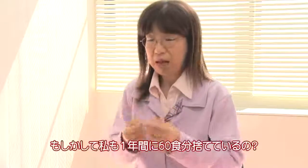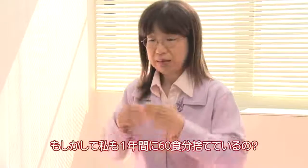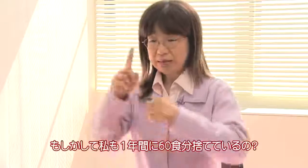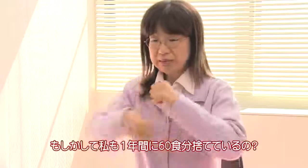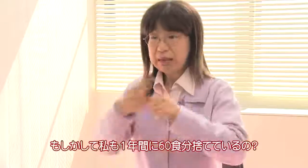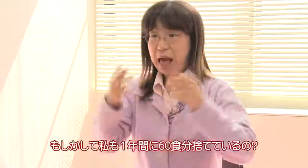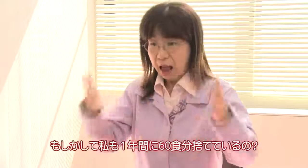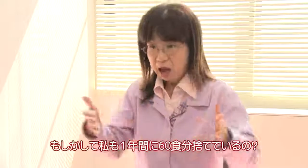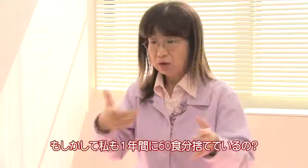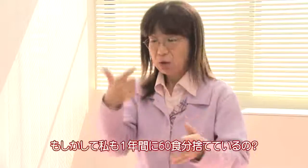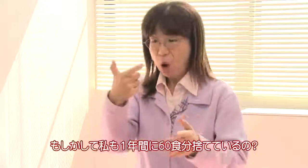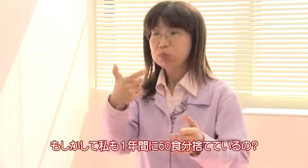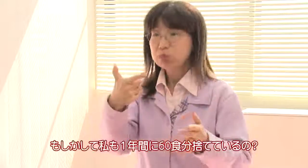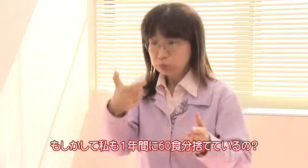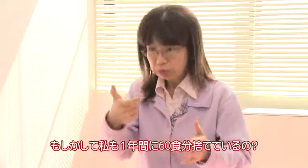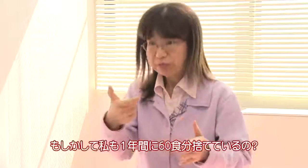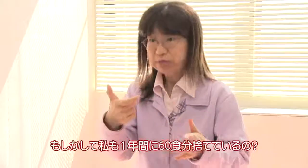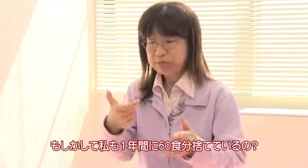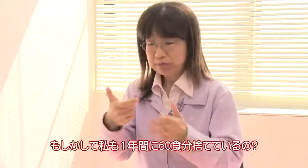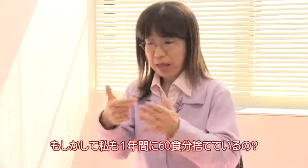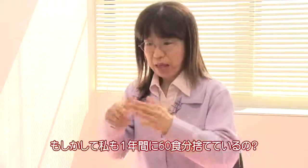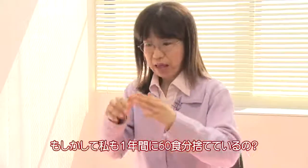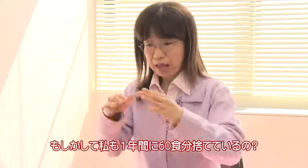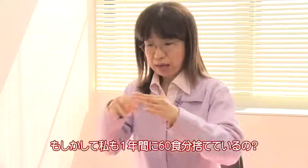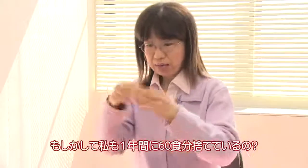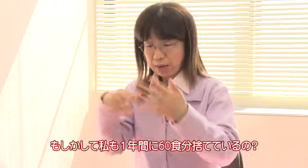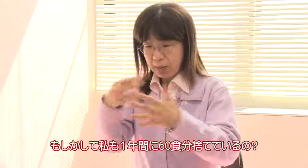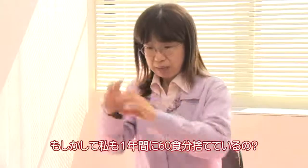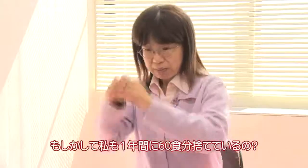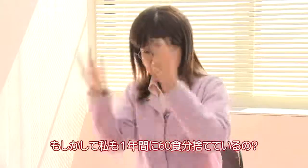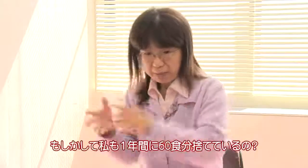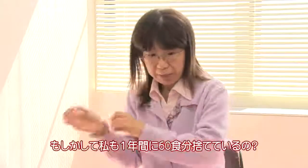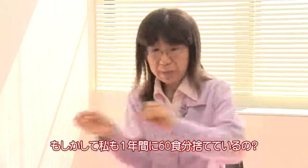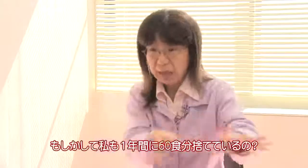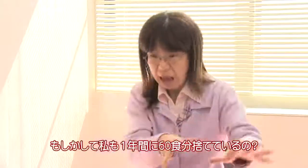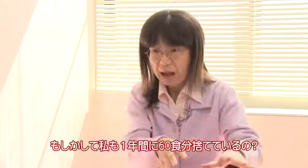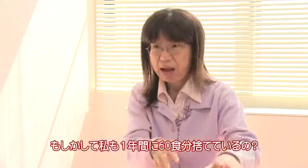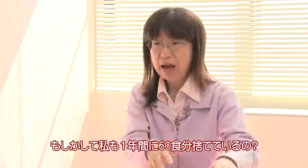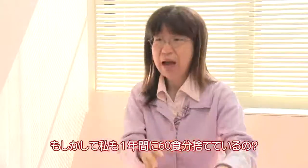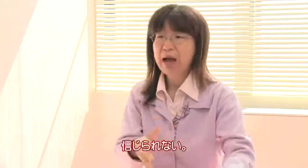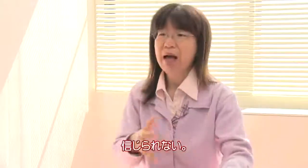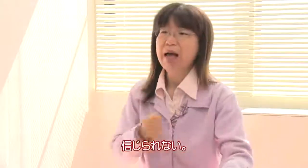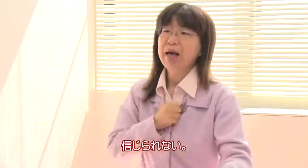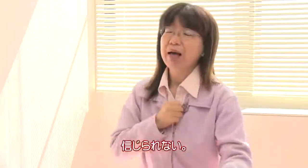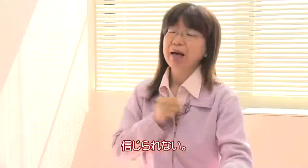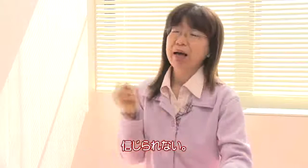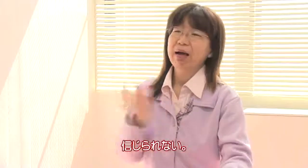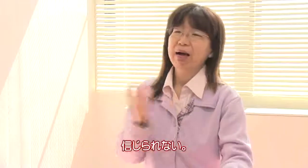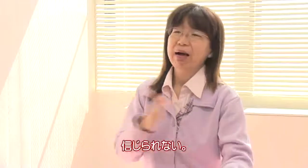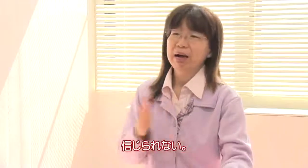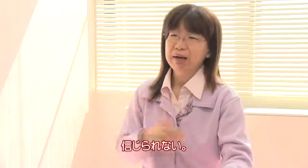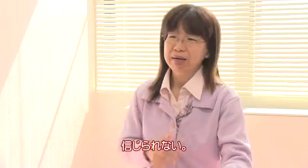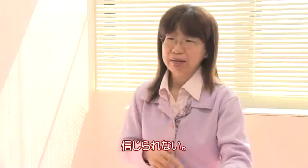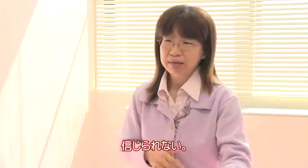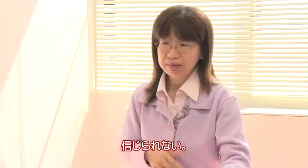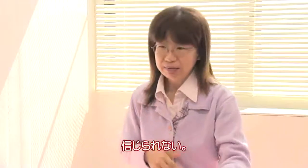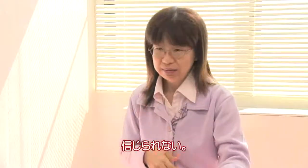もしかしたら私も1年間で60食分の食品をせているの信じられ